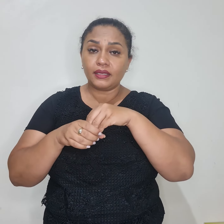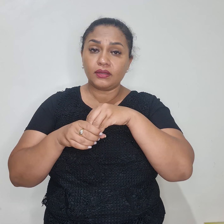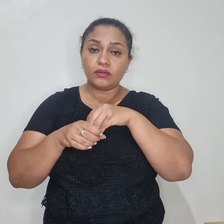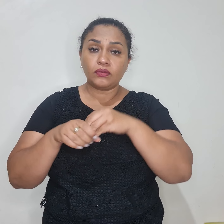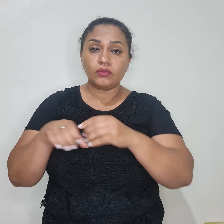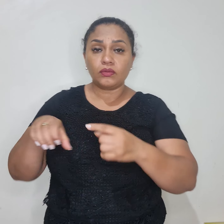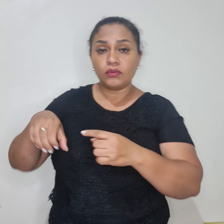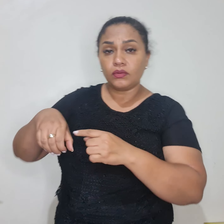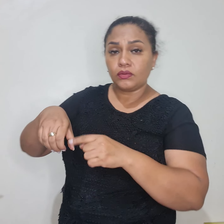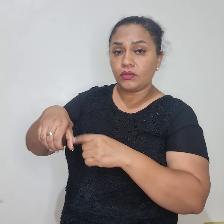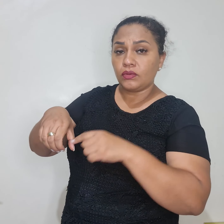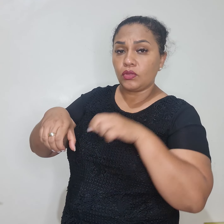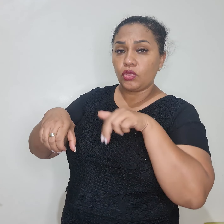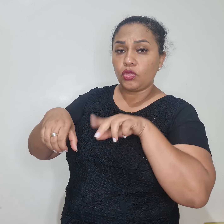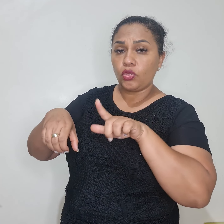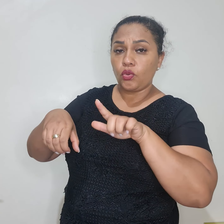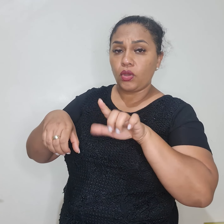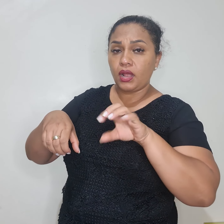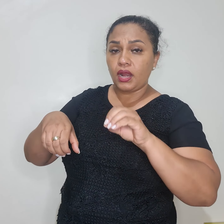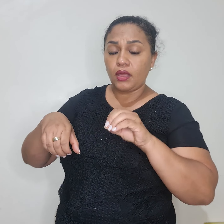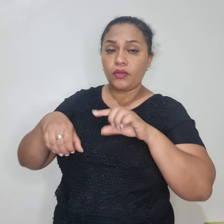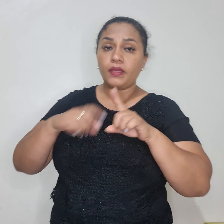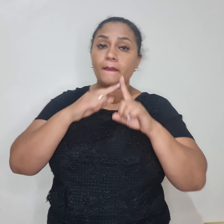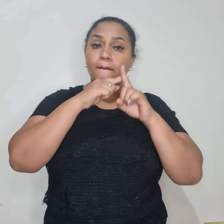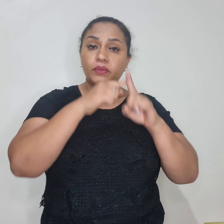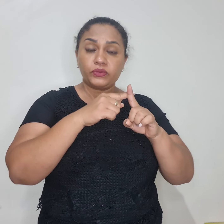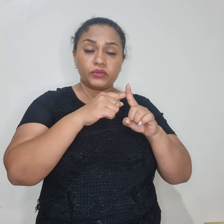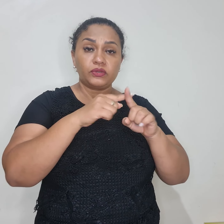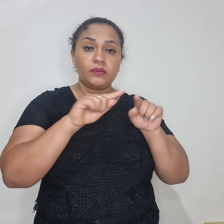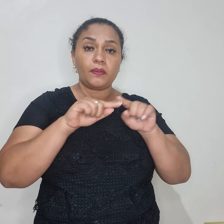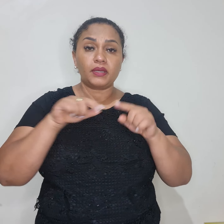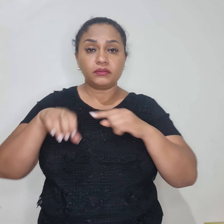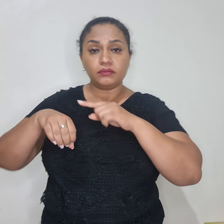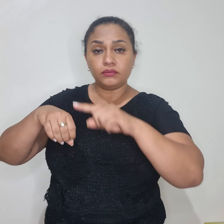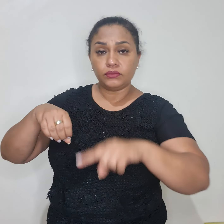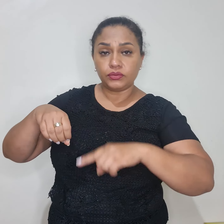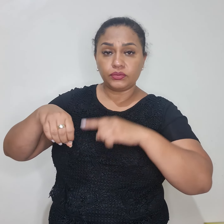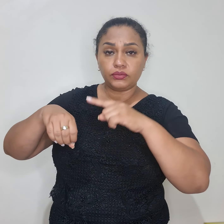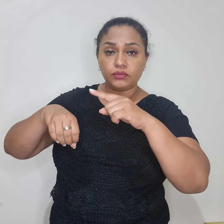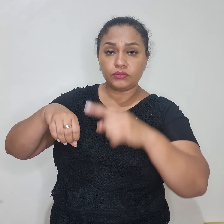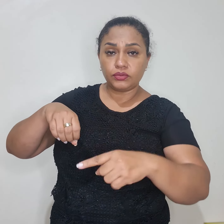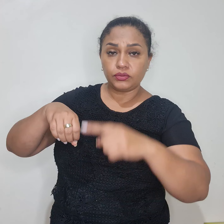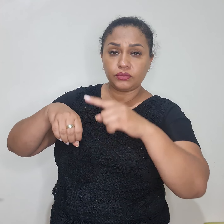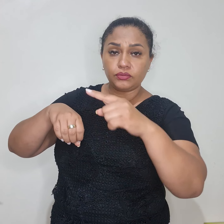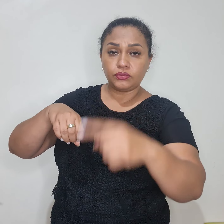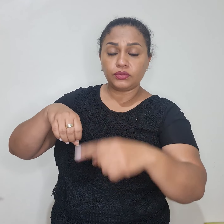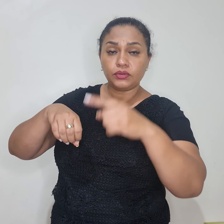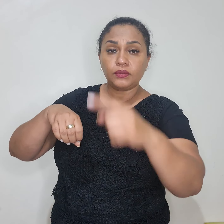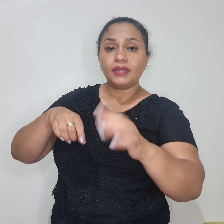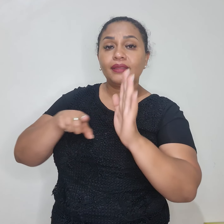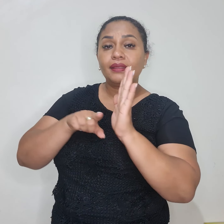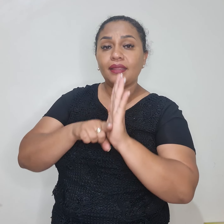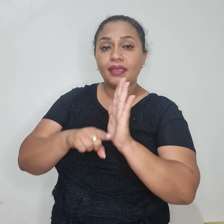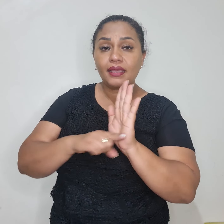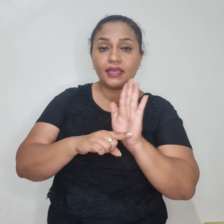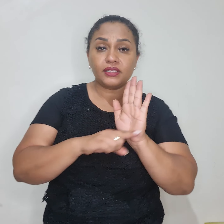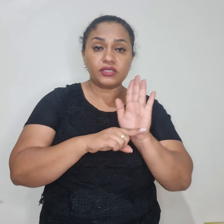é uma massa mais densa, e em volta nós temos os elétrons, que são as cargas negativas com maior poder de penetração